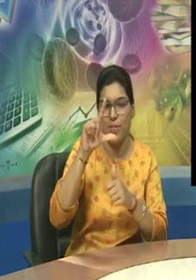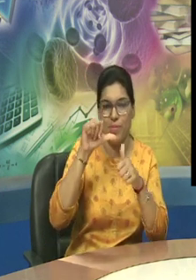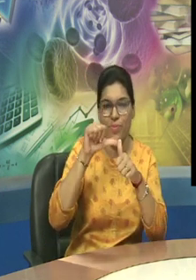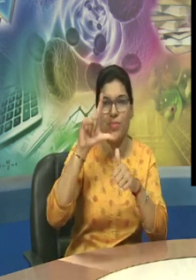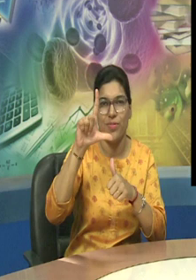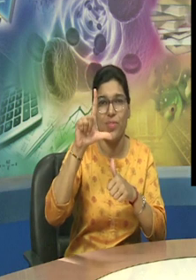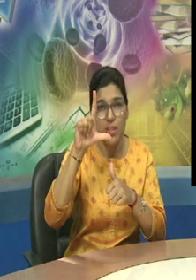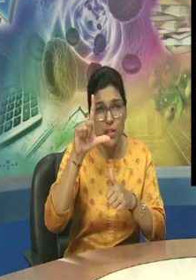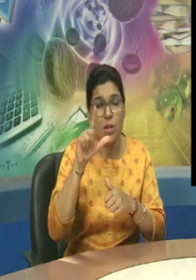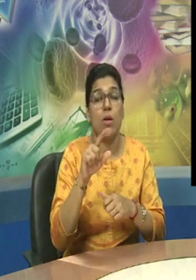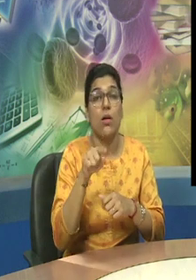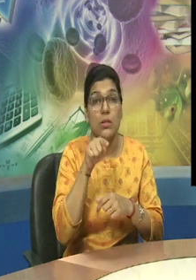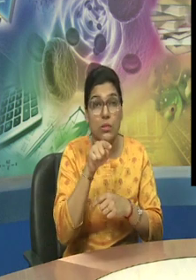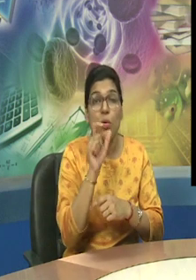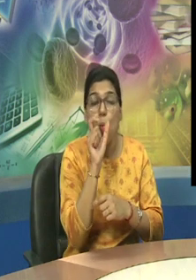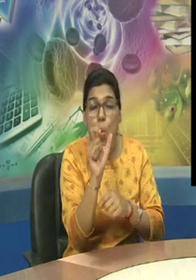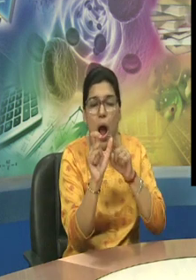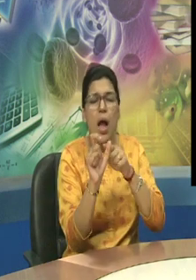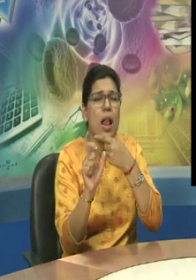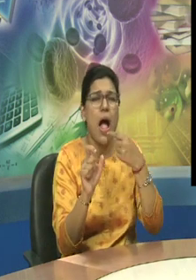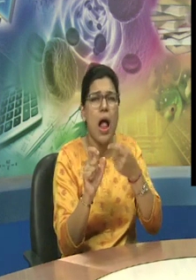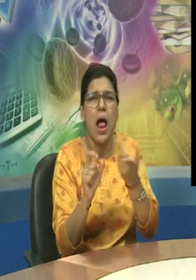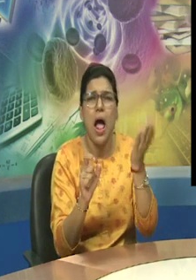इस दोहे में लाल